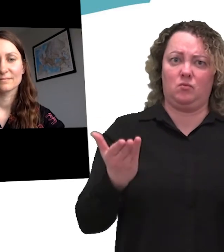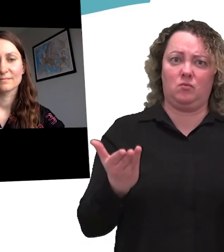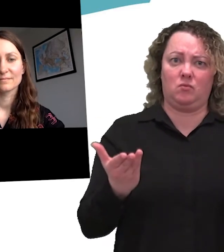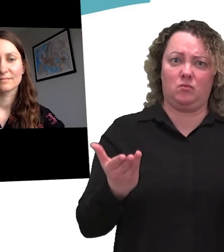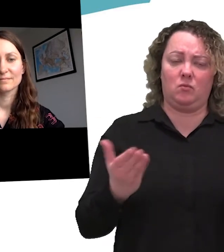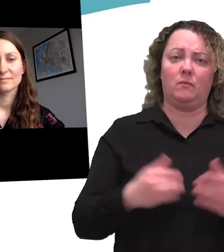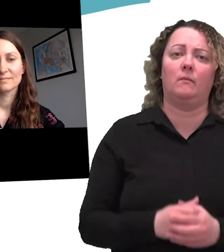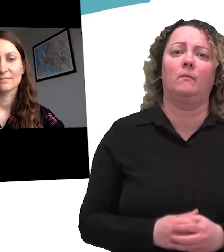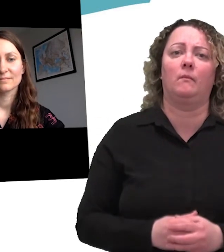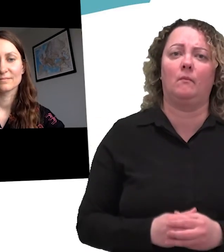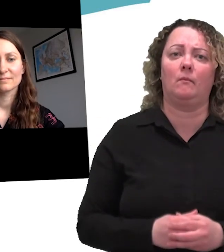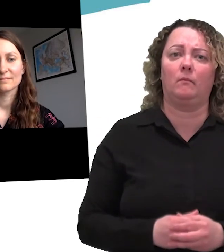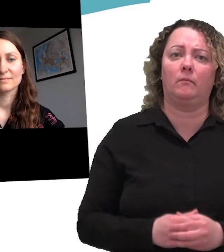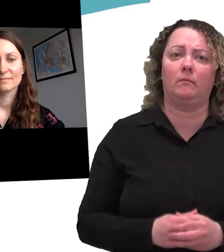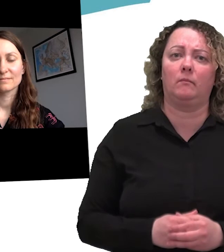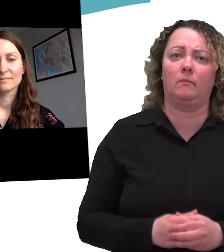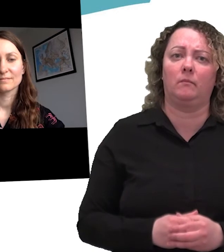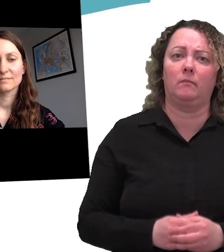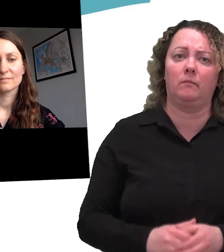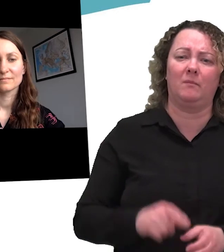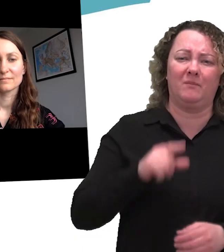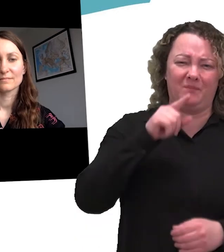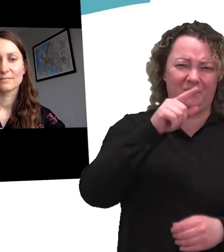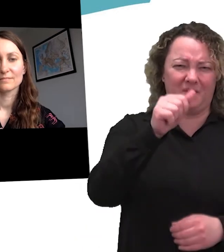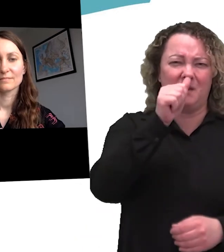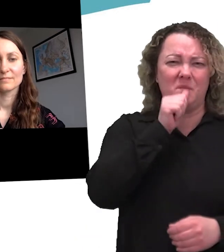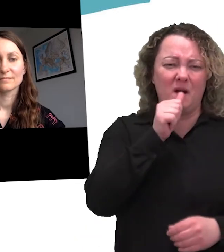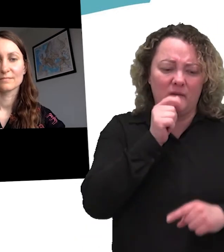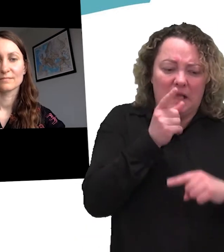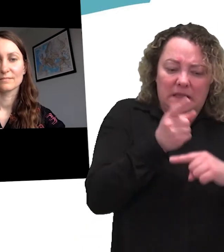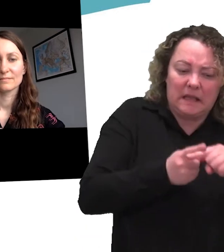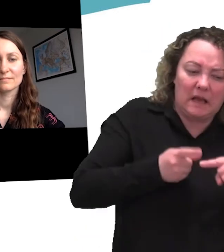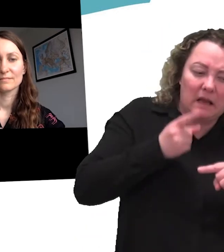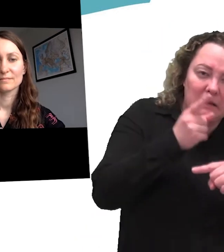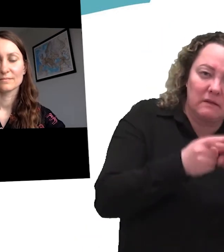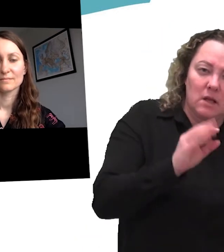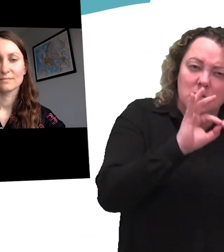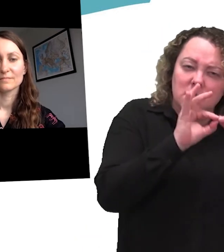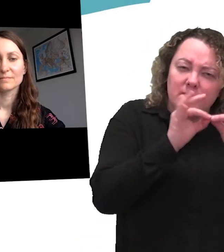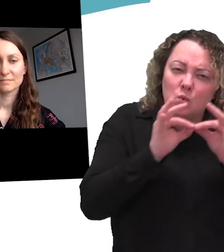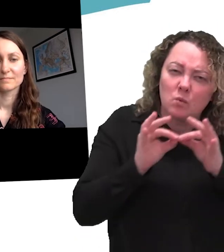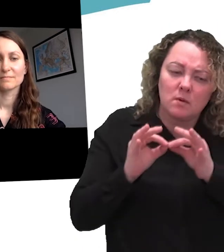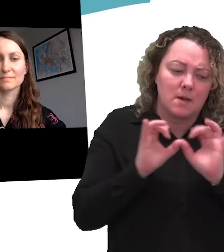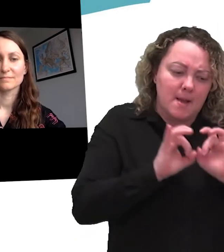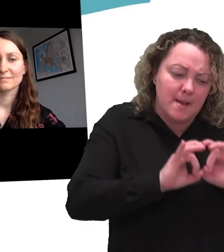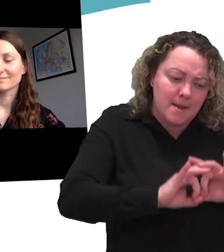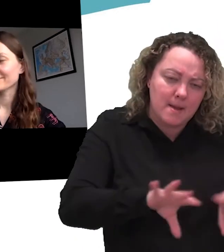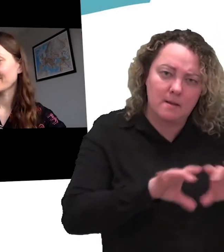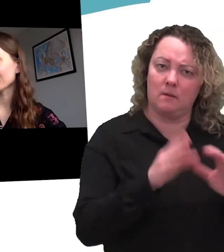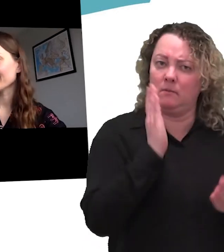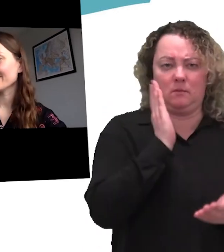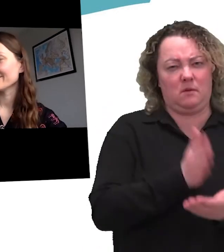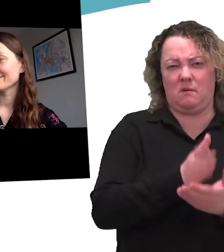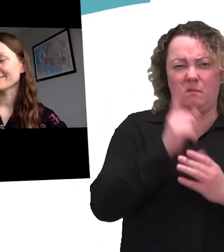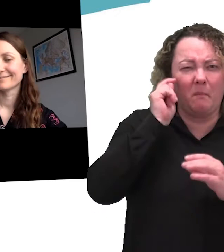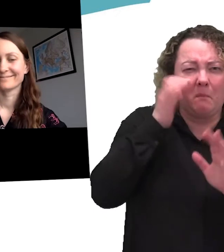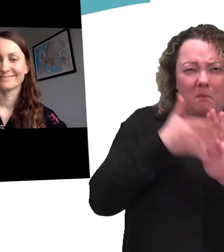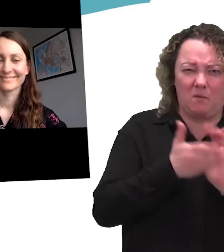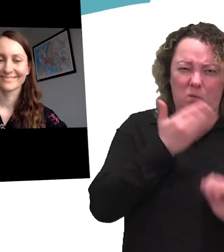Tai tų labai detalių atsakymų ir argumentacijų, tai nėra prasmės.